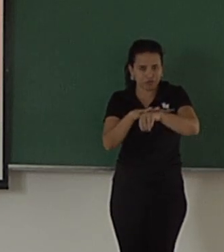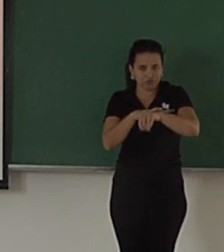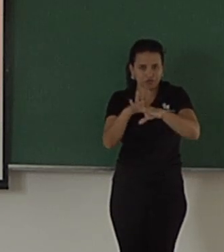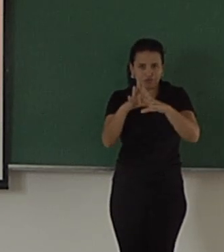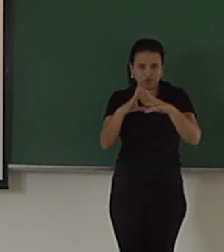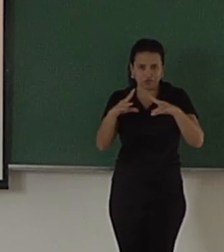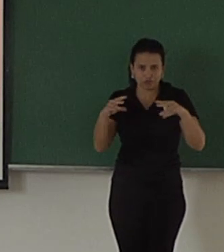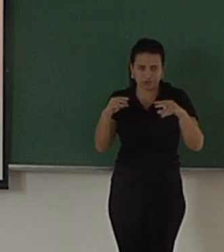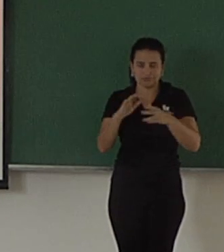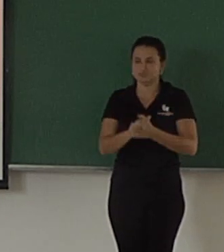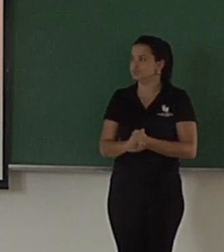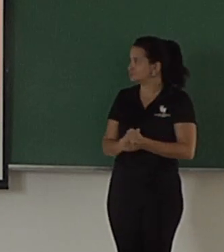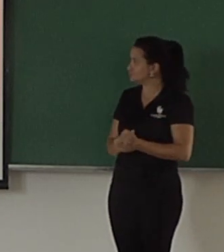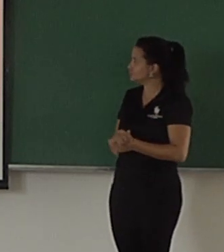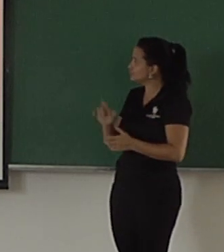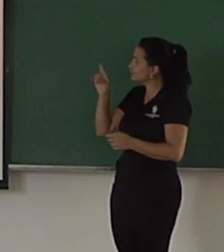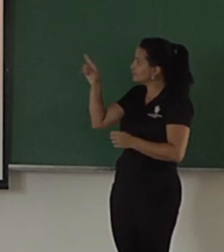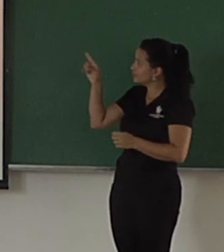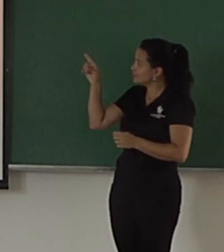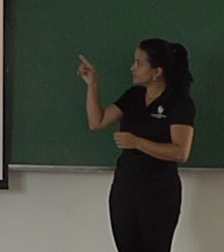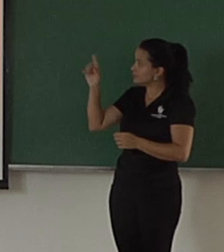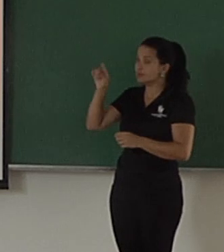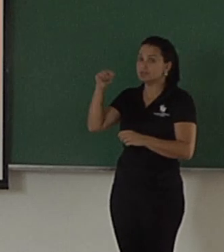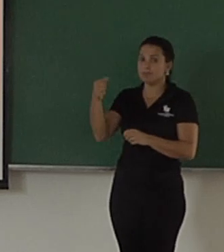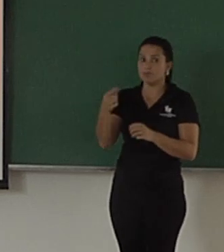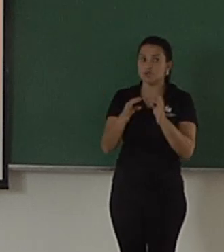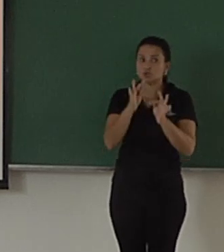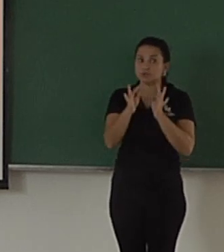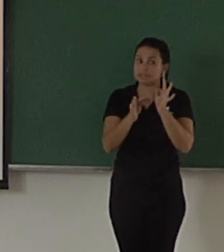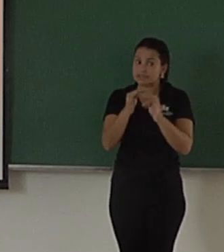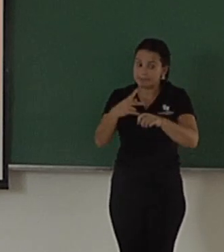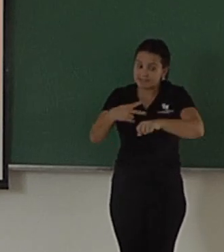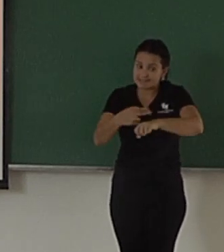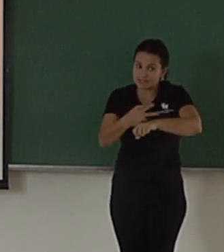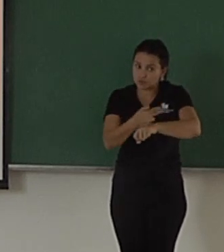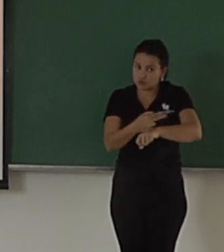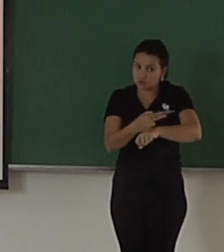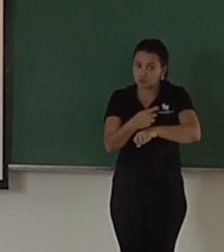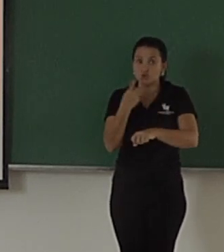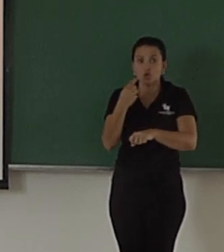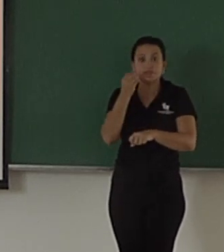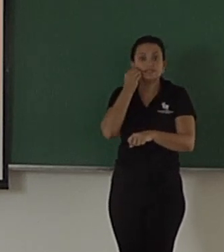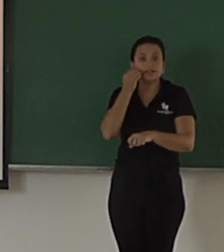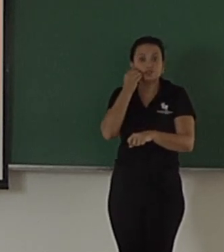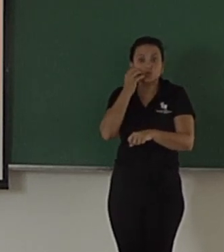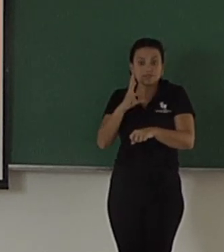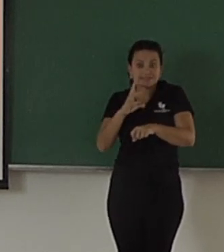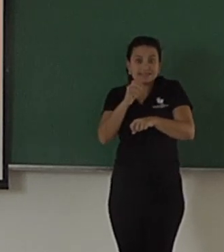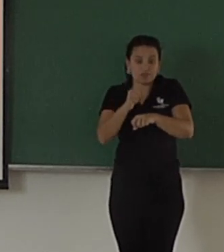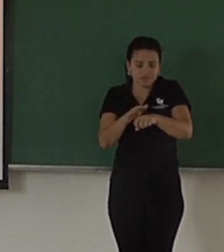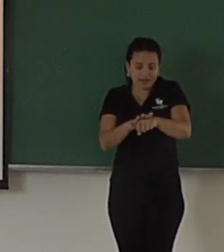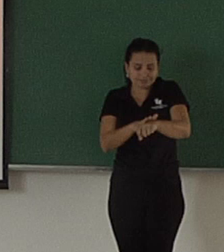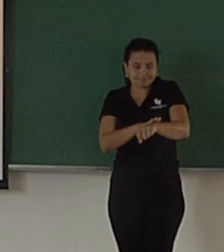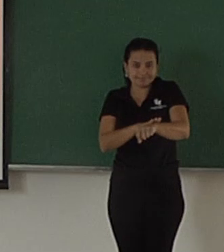fica muito reduzida. Então isso aqui é depois de um tratamento cirúrgico onde a gente tentou salvar esse membro para que ele